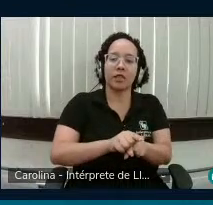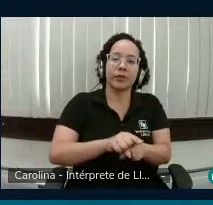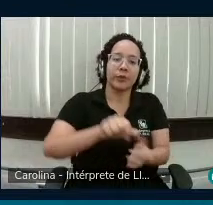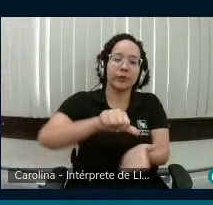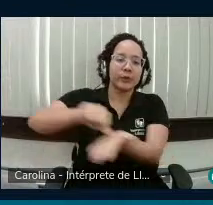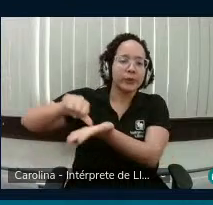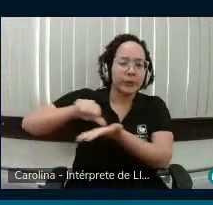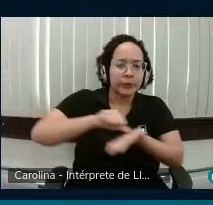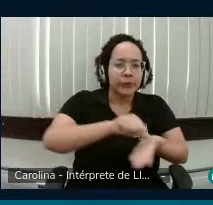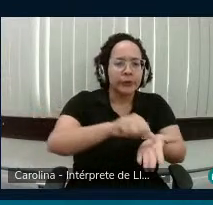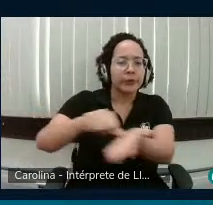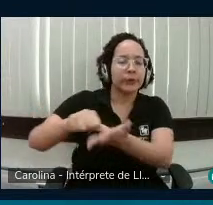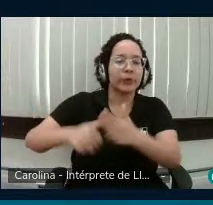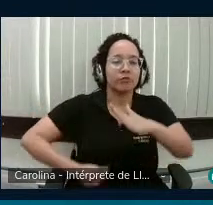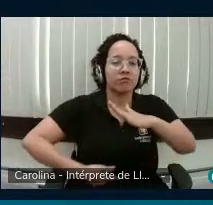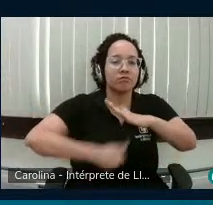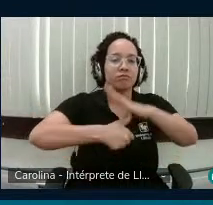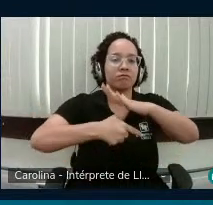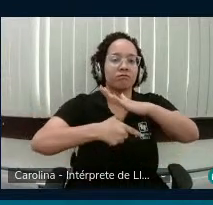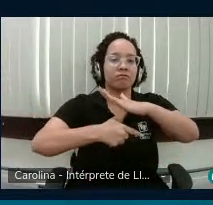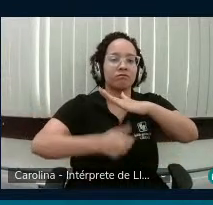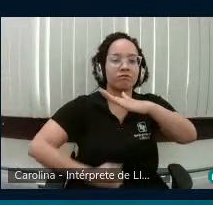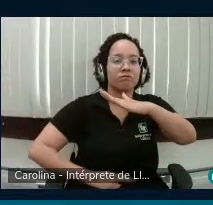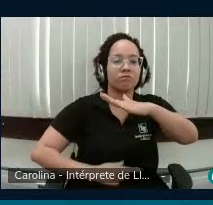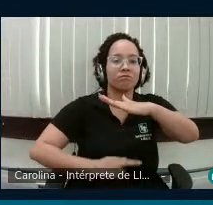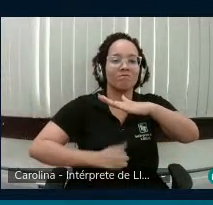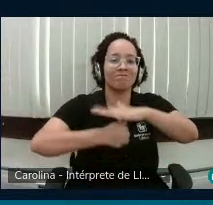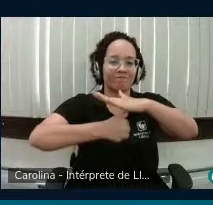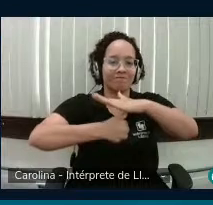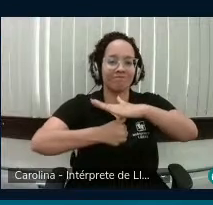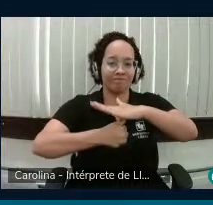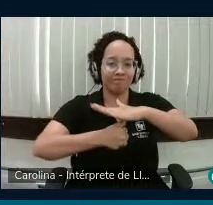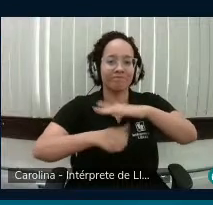os pró-reitores, os reitores e toda